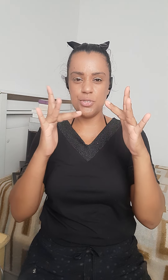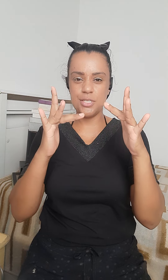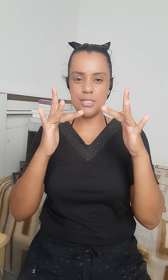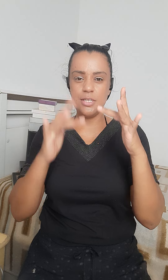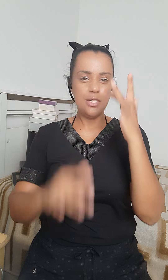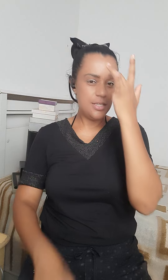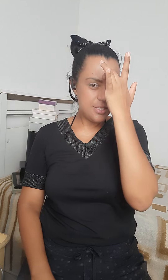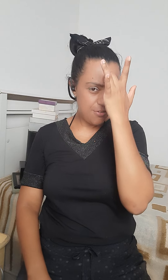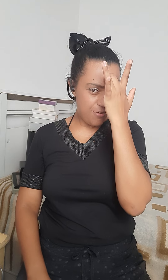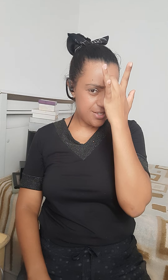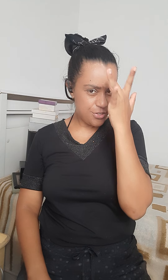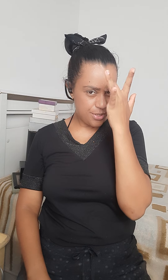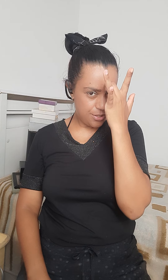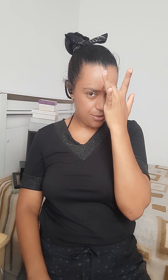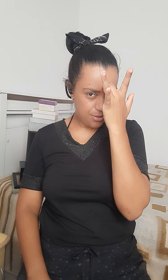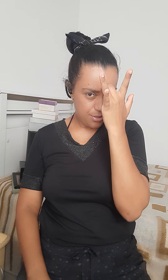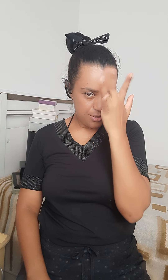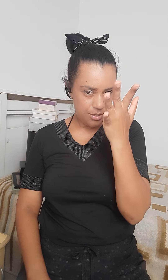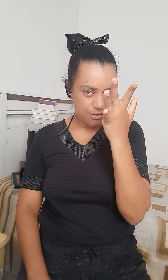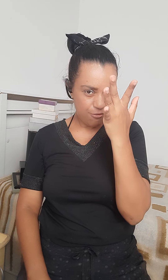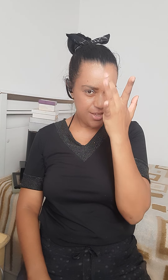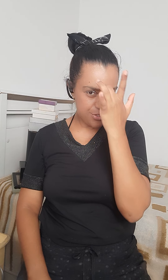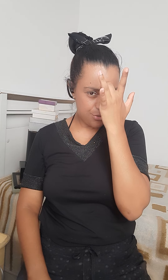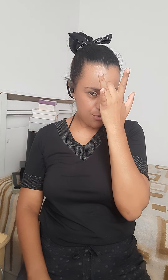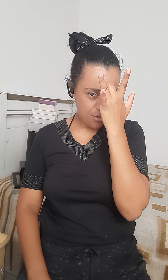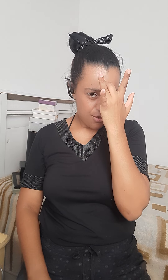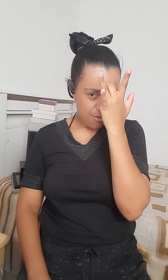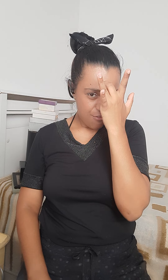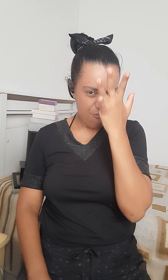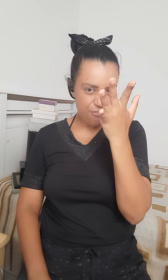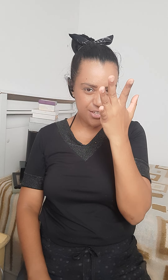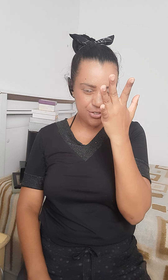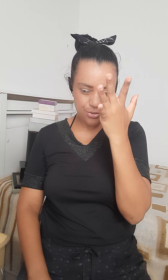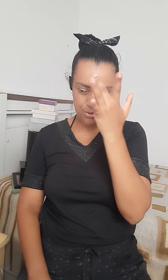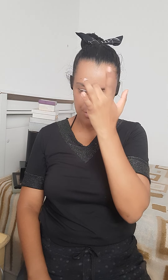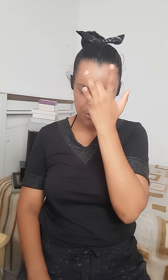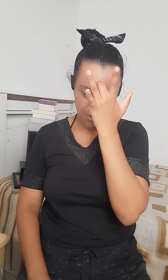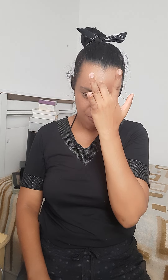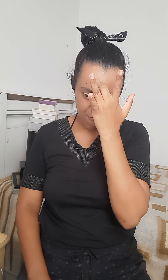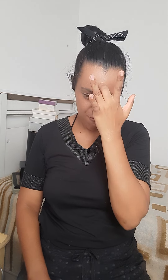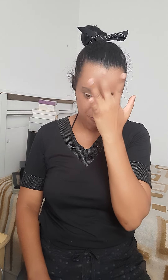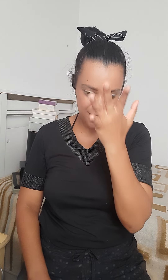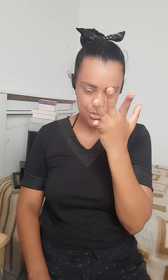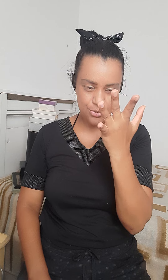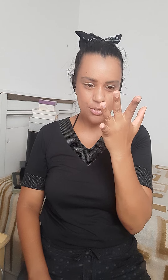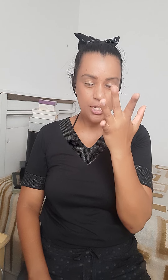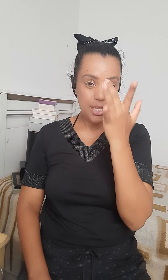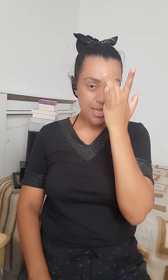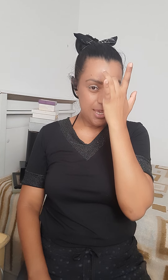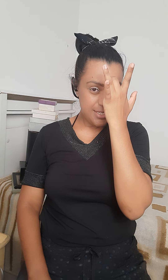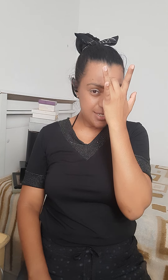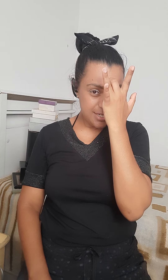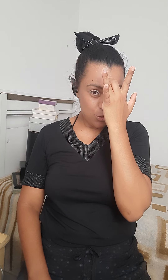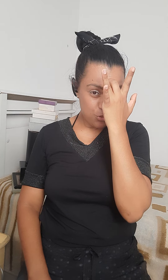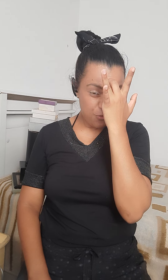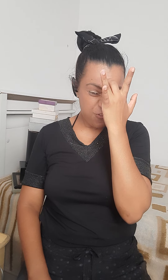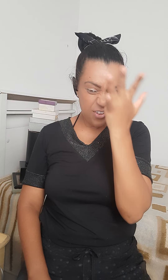Jesus. Você faz isso aqui, ó. Fácil. Fácil. Fácil. Esse é sinal de